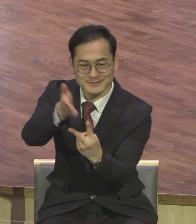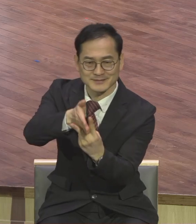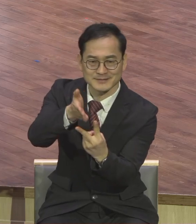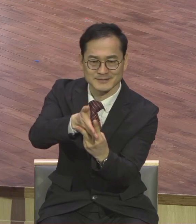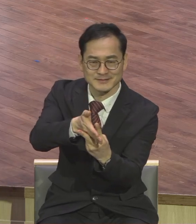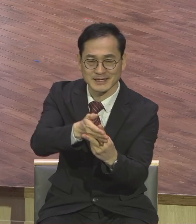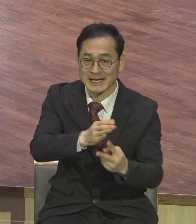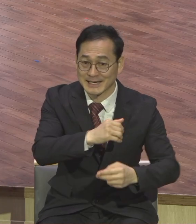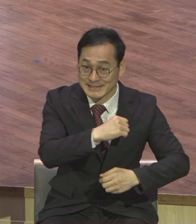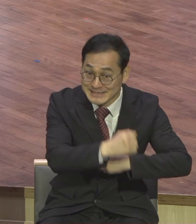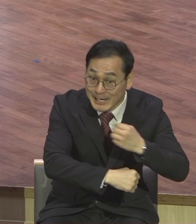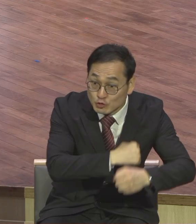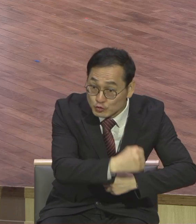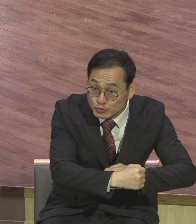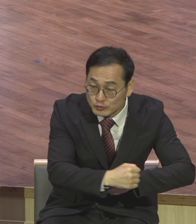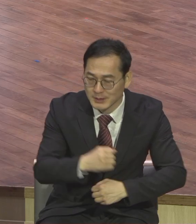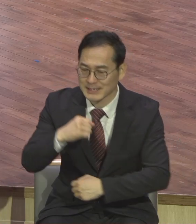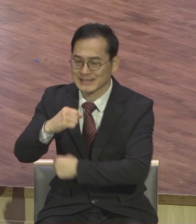자유와 자유인.